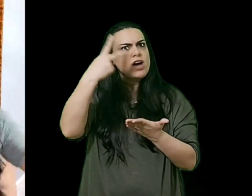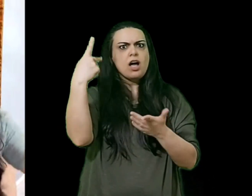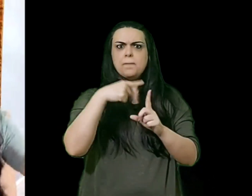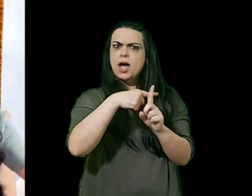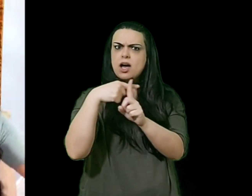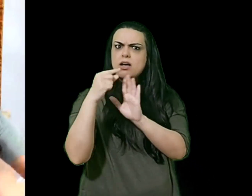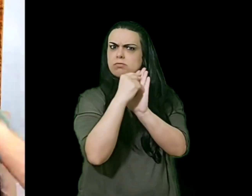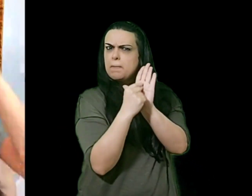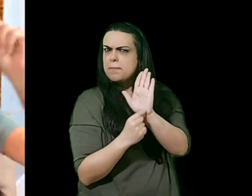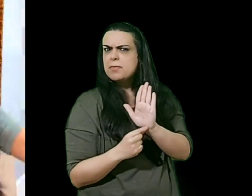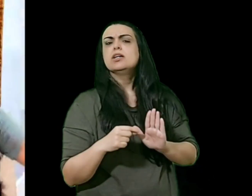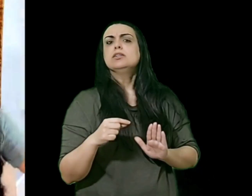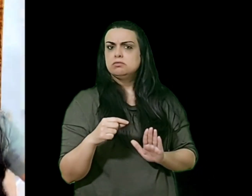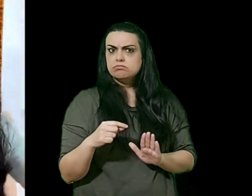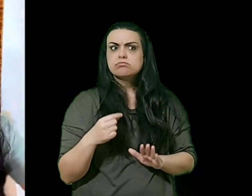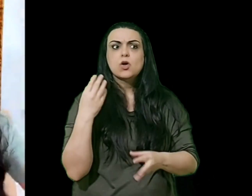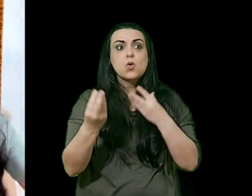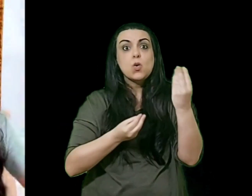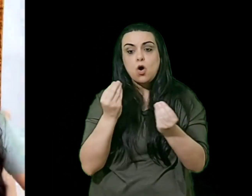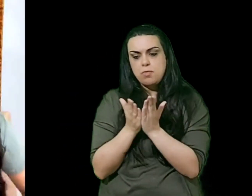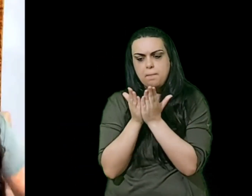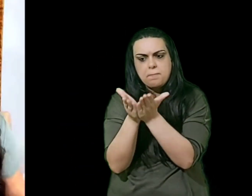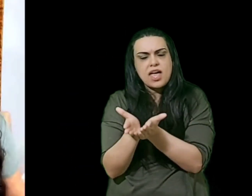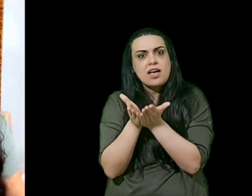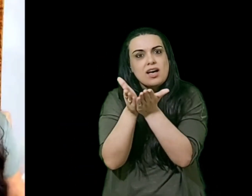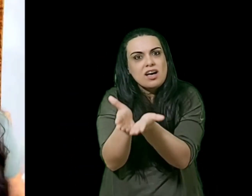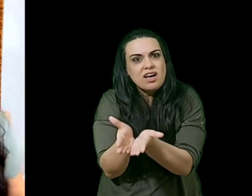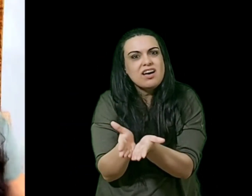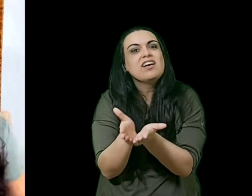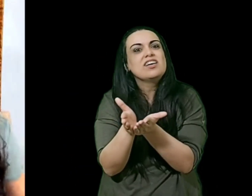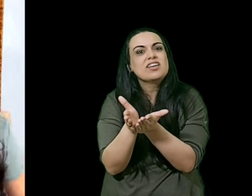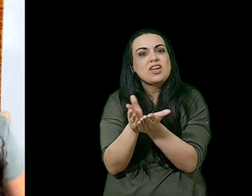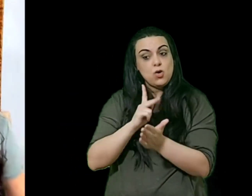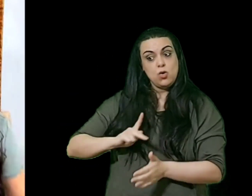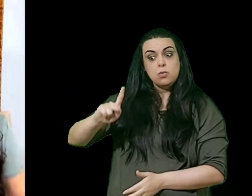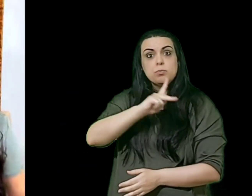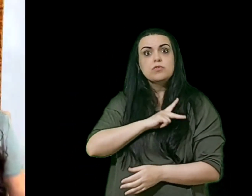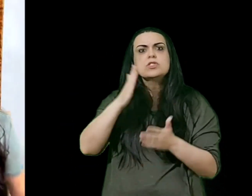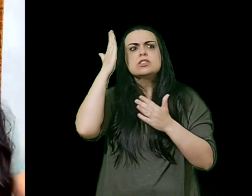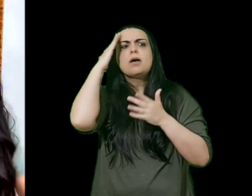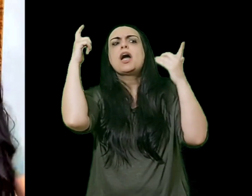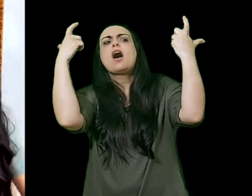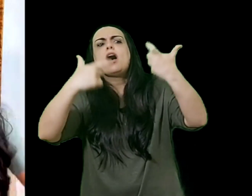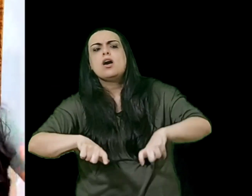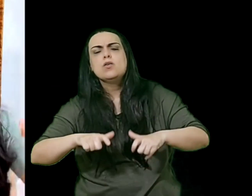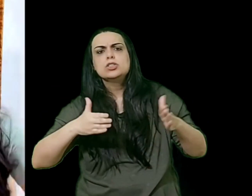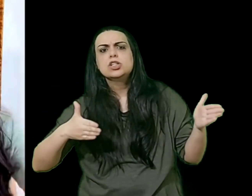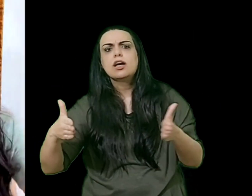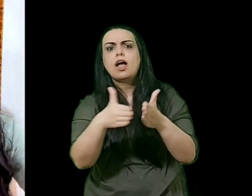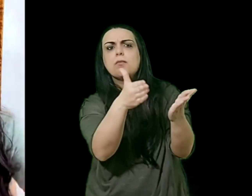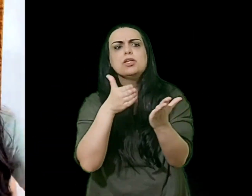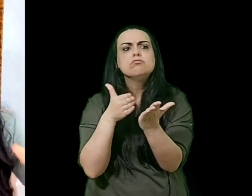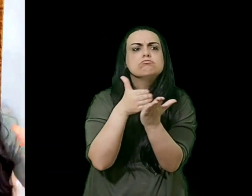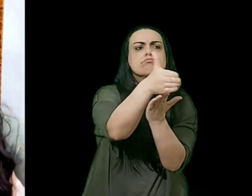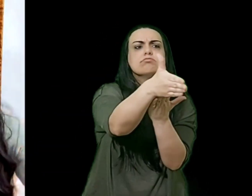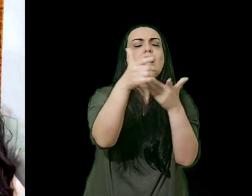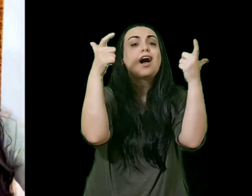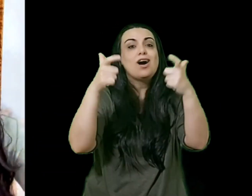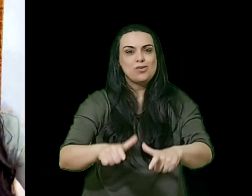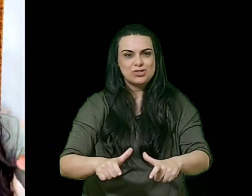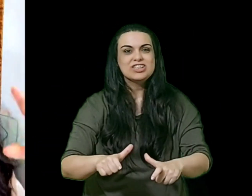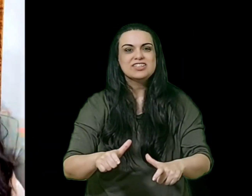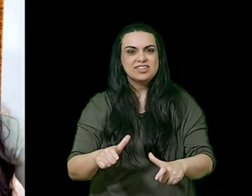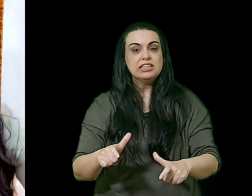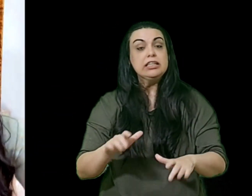de mar mesmo, sobre a navegação, né, para onde eles estavam indo. Então, assim, não